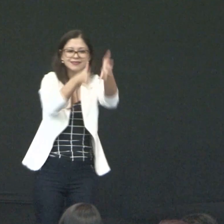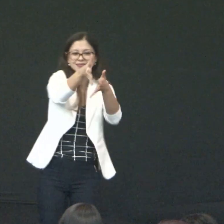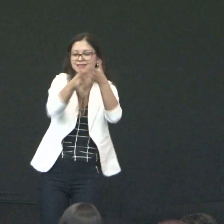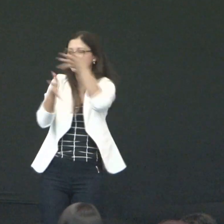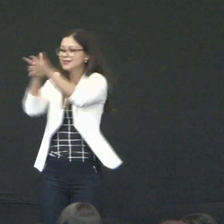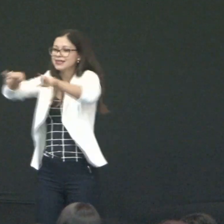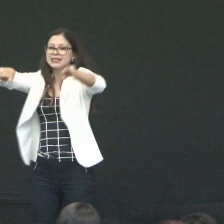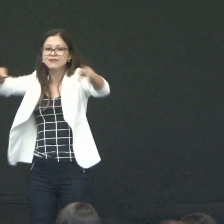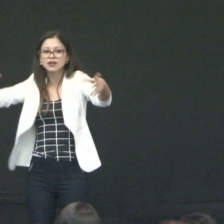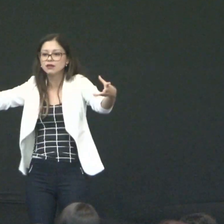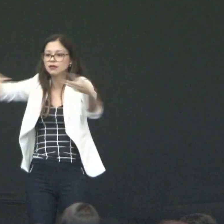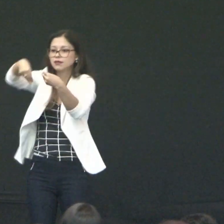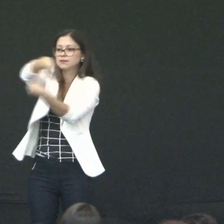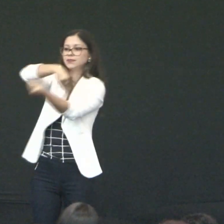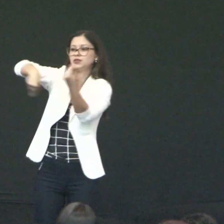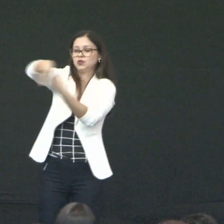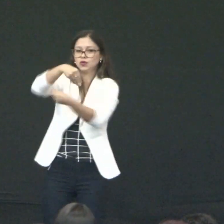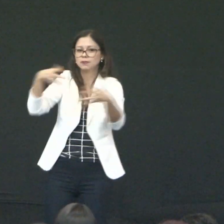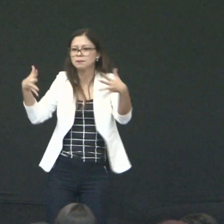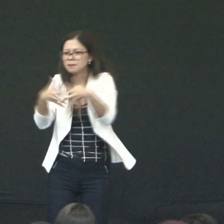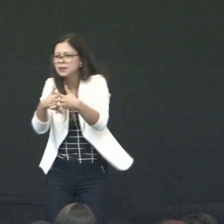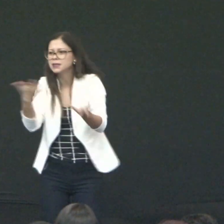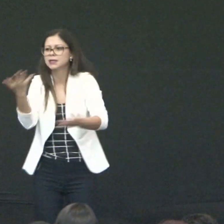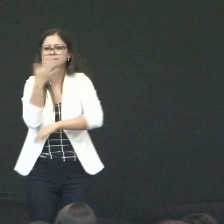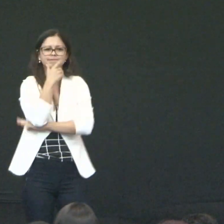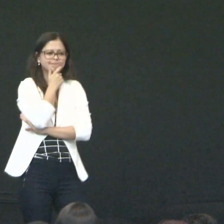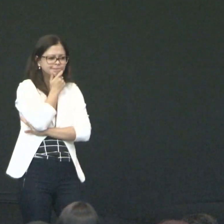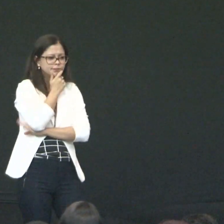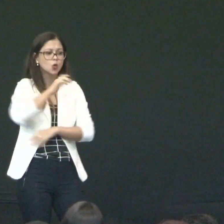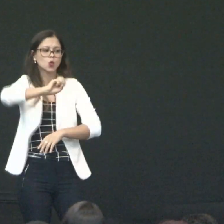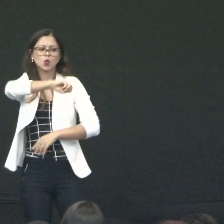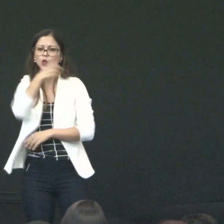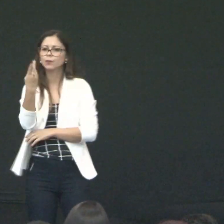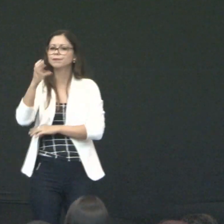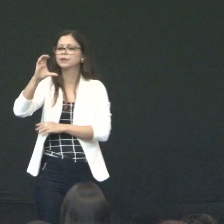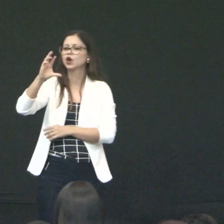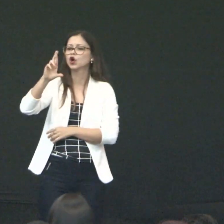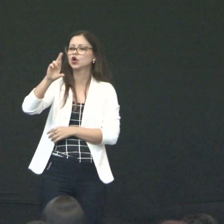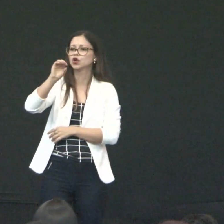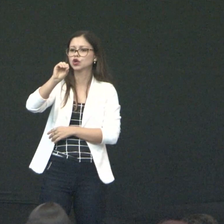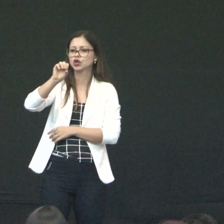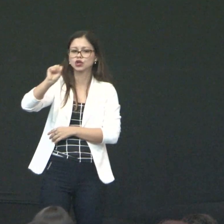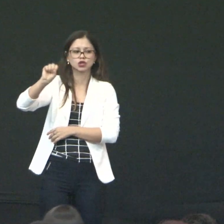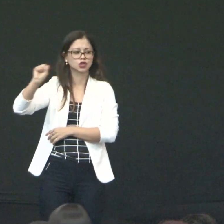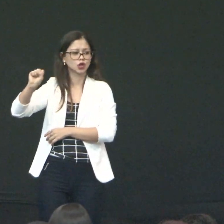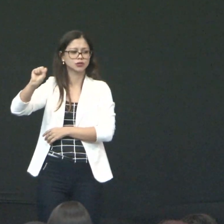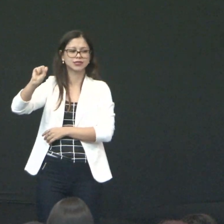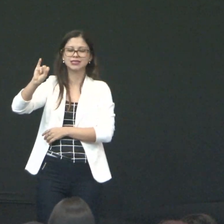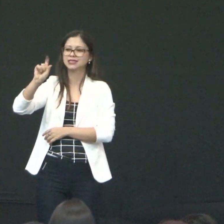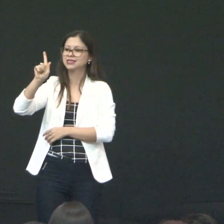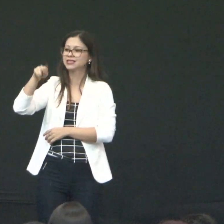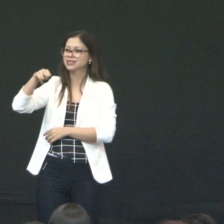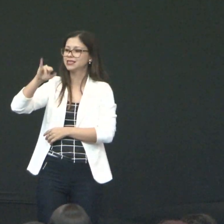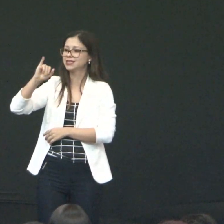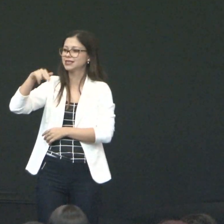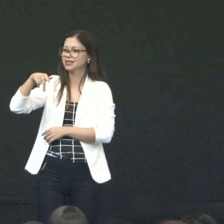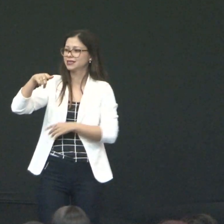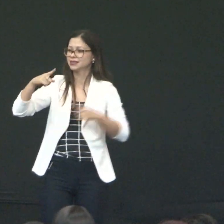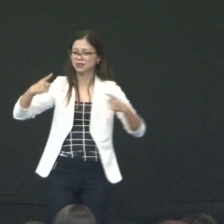de verdade, uma língua natural, se é um pindim, onde há uma troca de várias línguas, se é